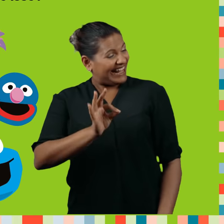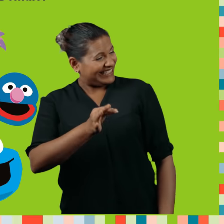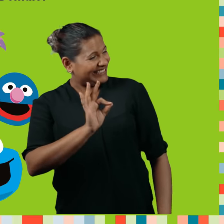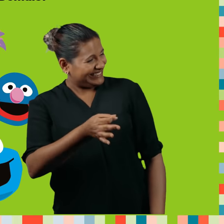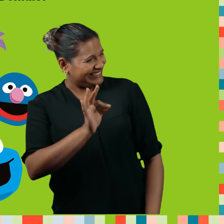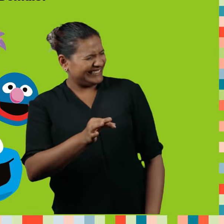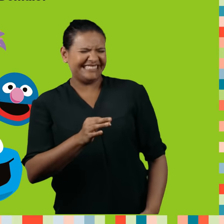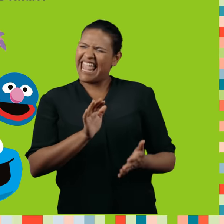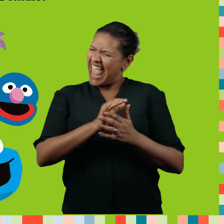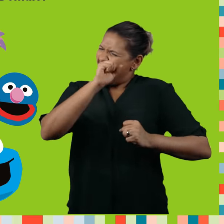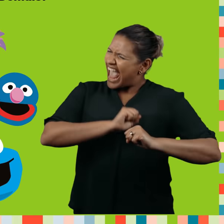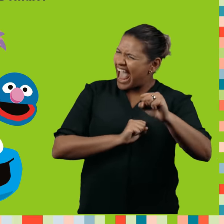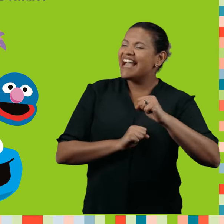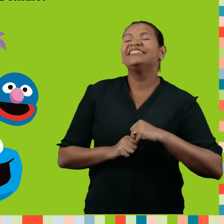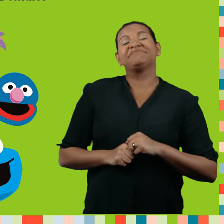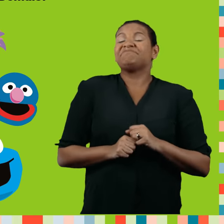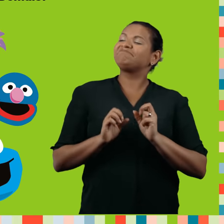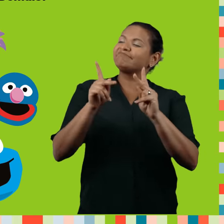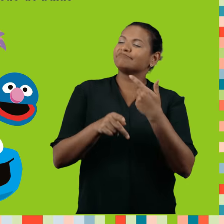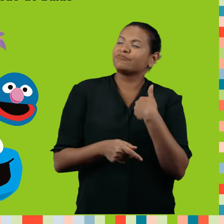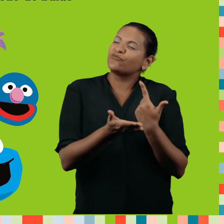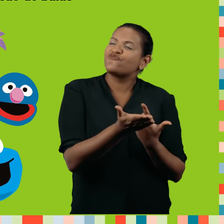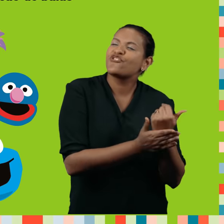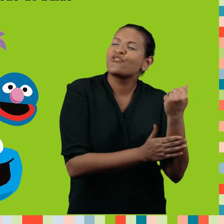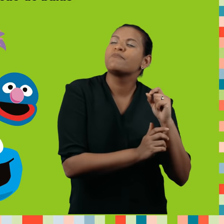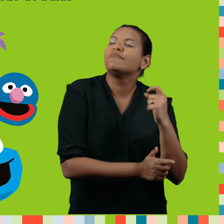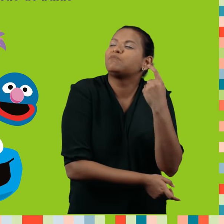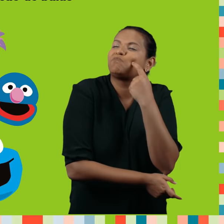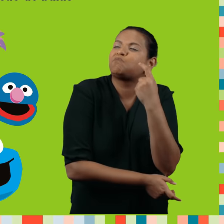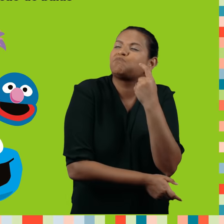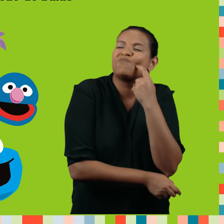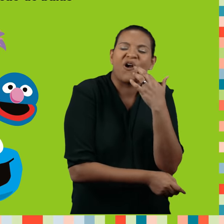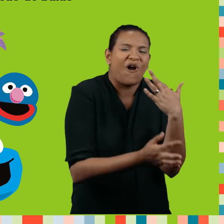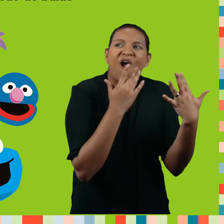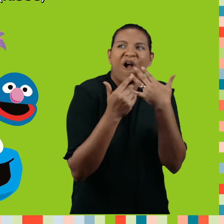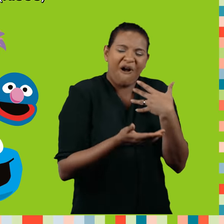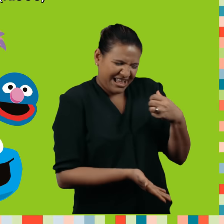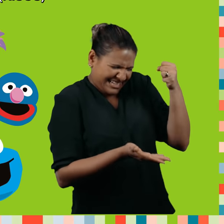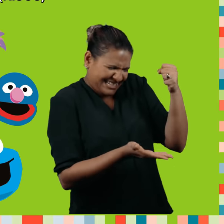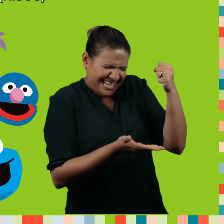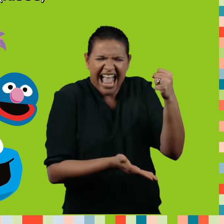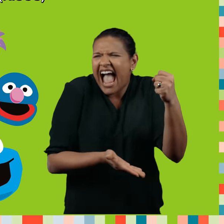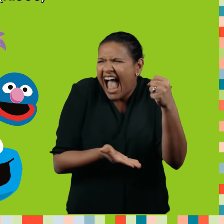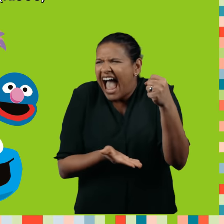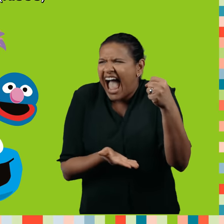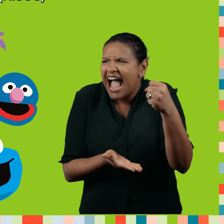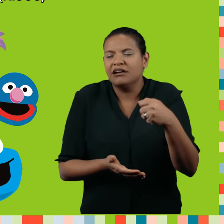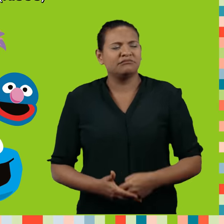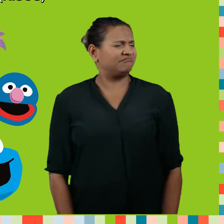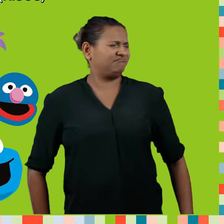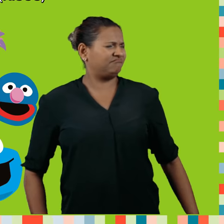isso? Isso! Demais! Então eu vou ali comprar um sacão de balas bem coloridas pro